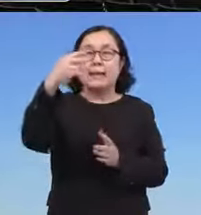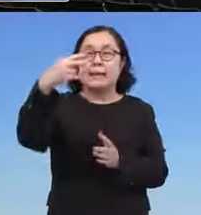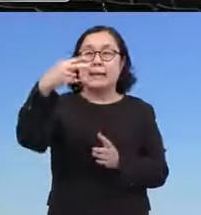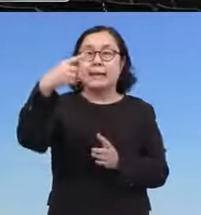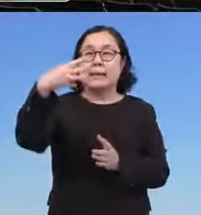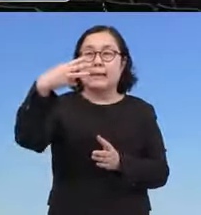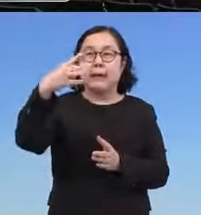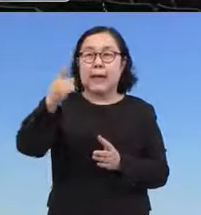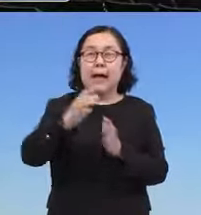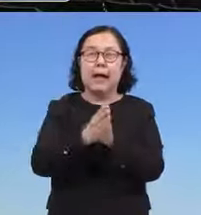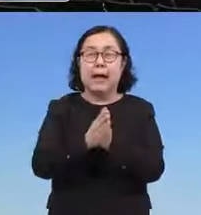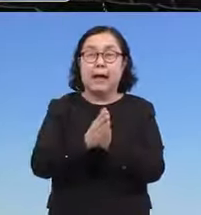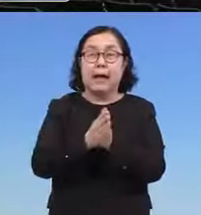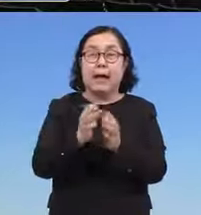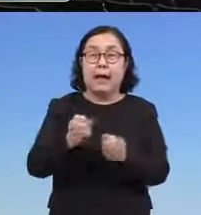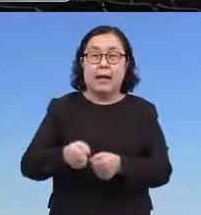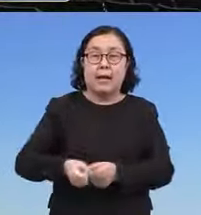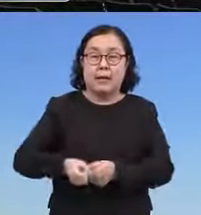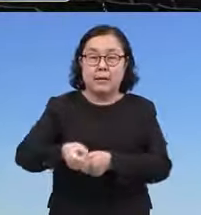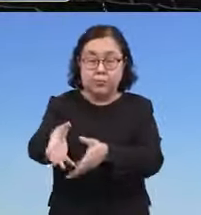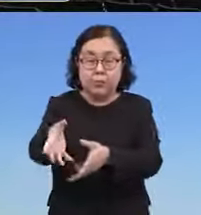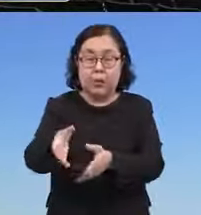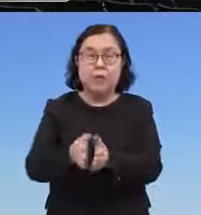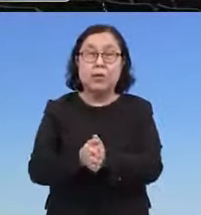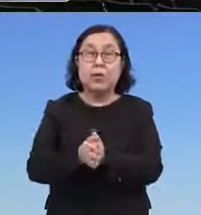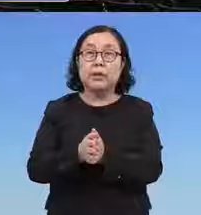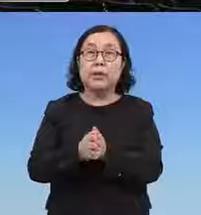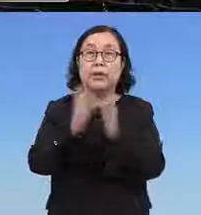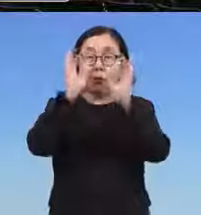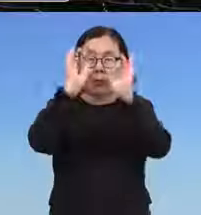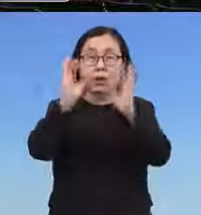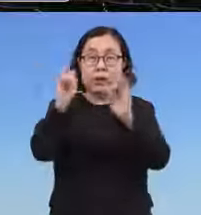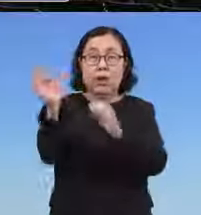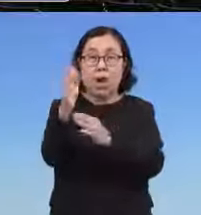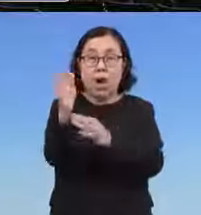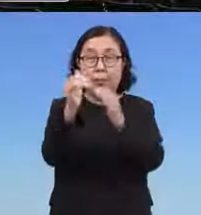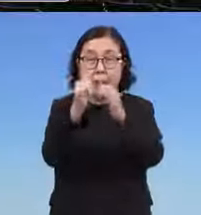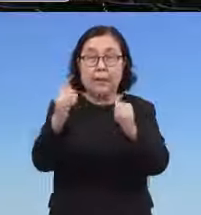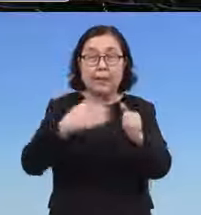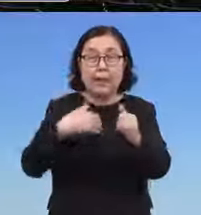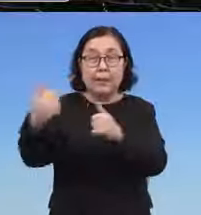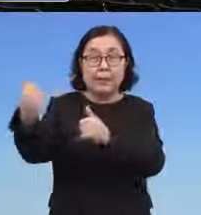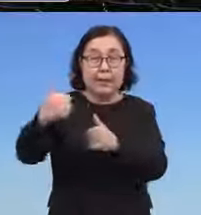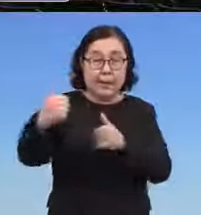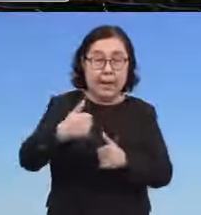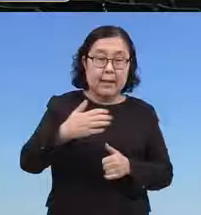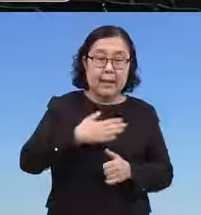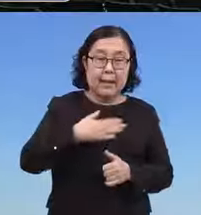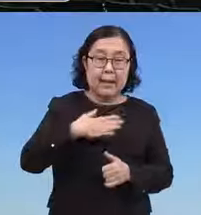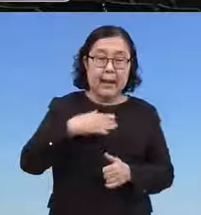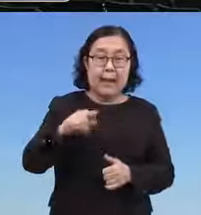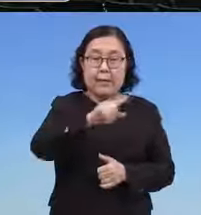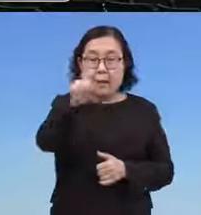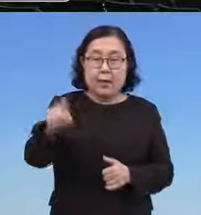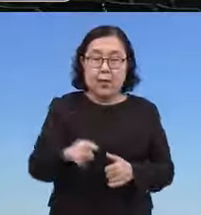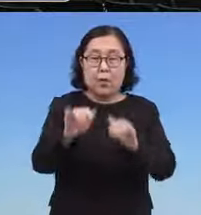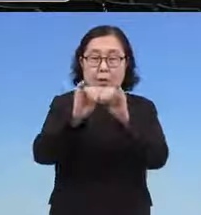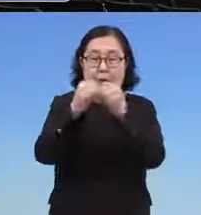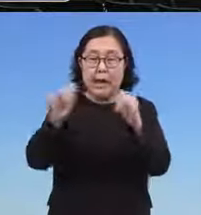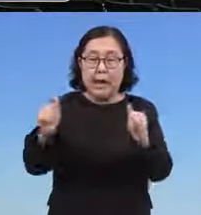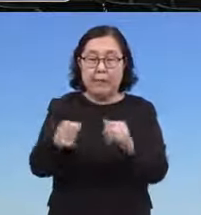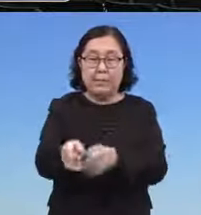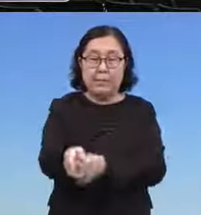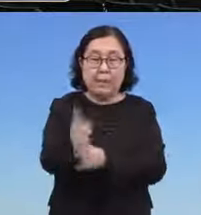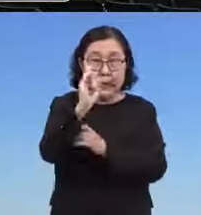그 형제 안드레가 바다에 그물 던지는 것을 보시니 그들은 어부라. 예수께서 이르시되 나를 따라오라. 내가 너희로